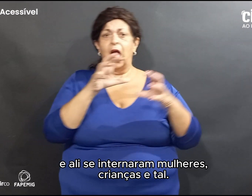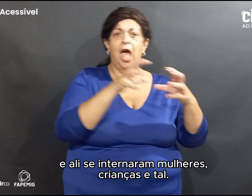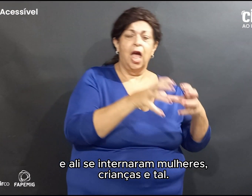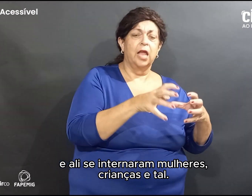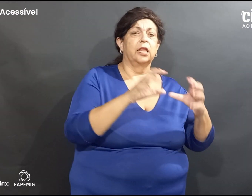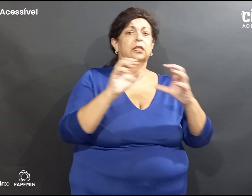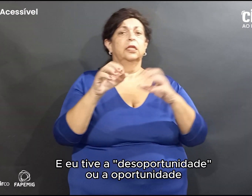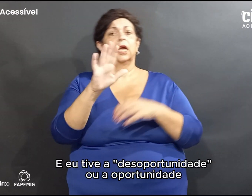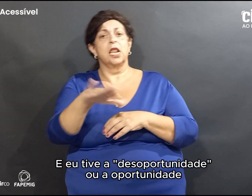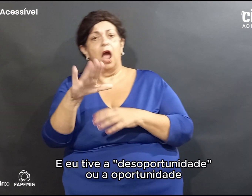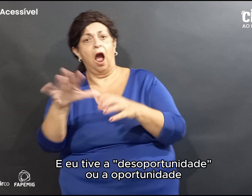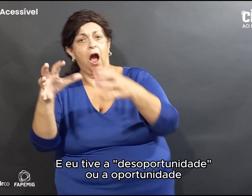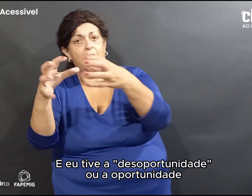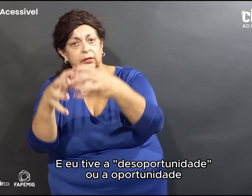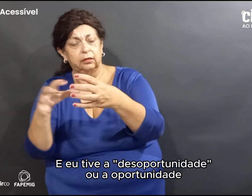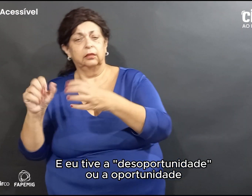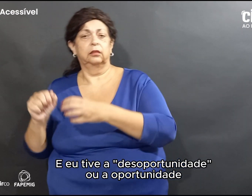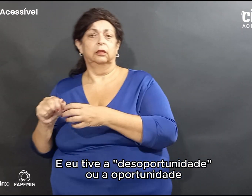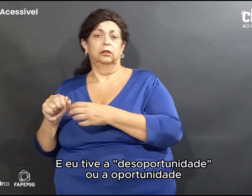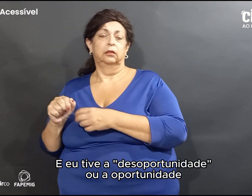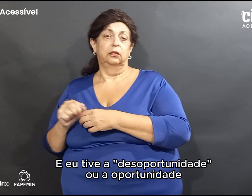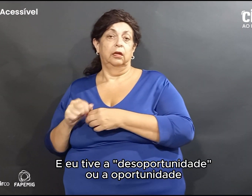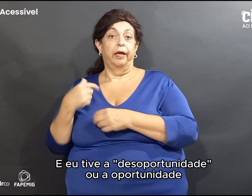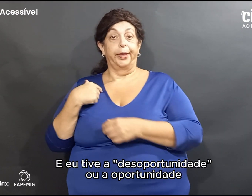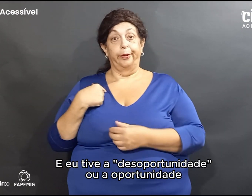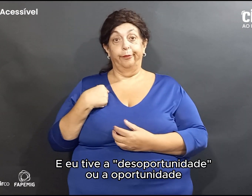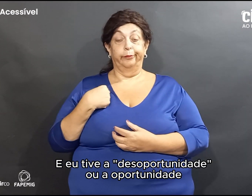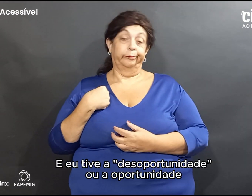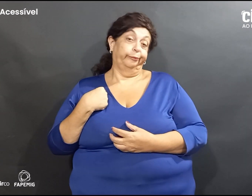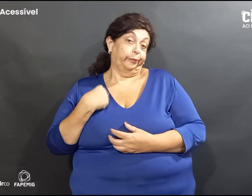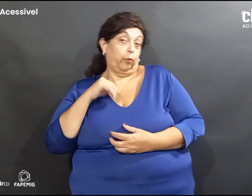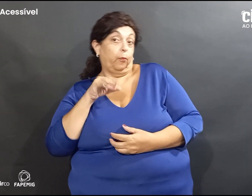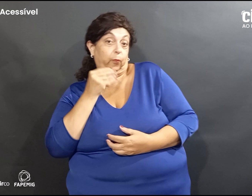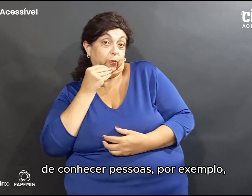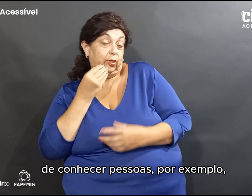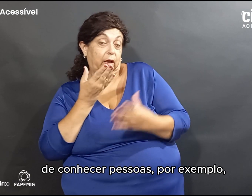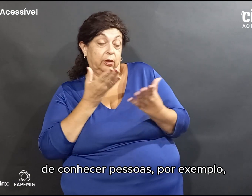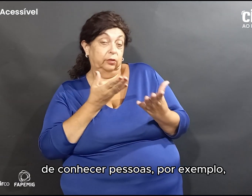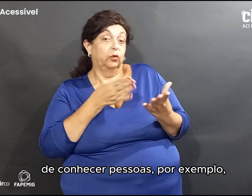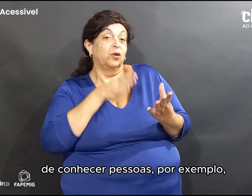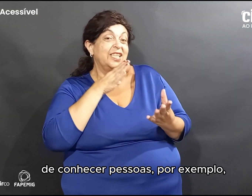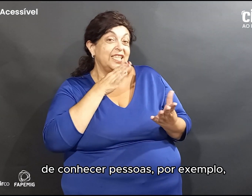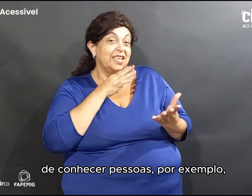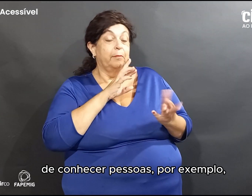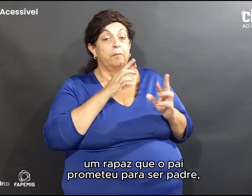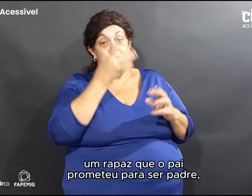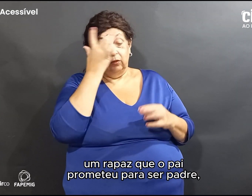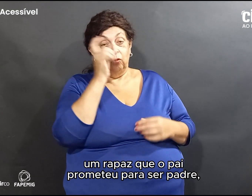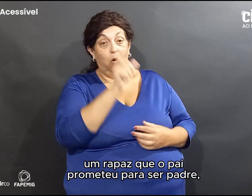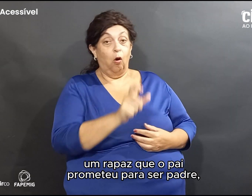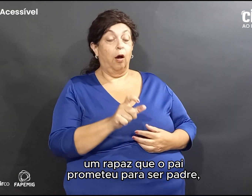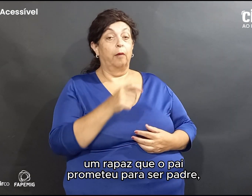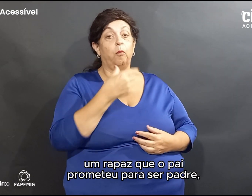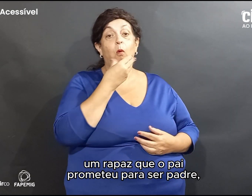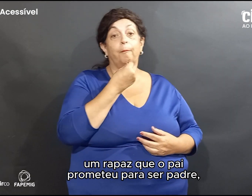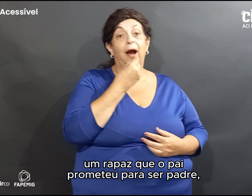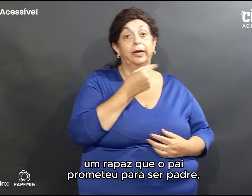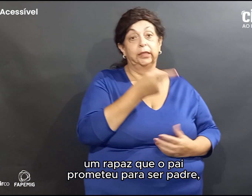tal. E eu tive a desoportunidade ou a oportunidade de conhecer pessoas, por exemplo, um rapaz que o